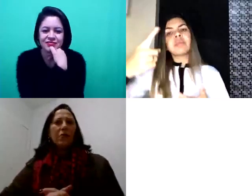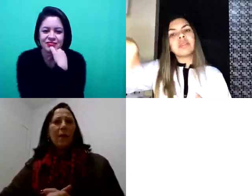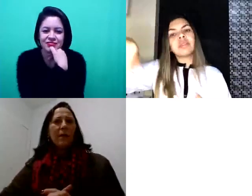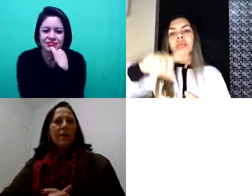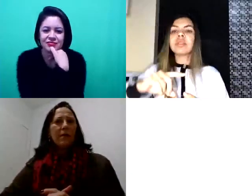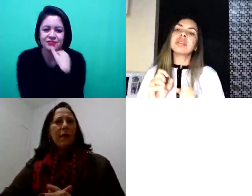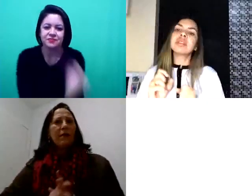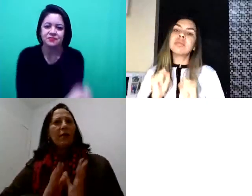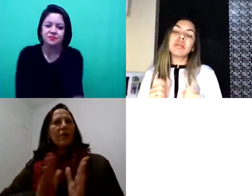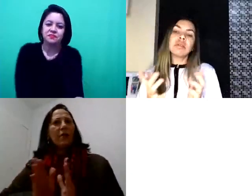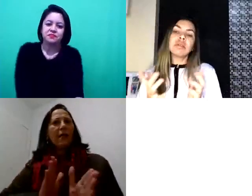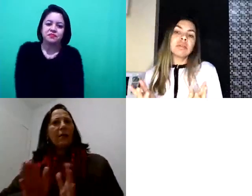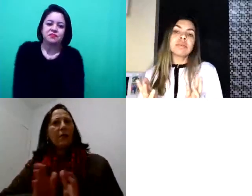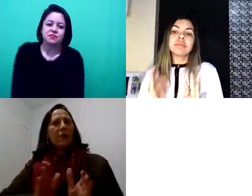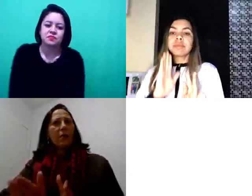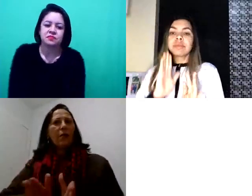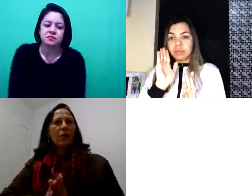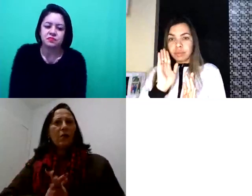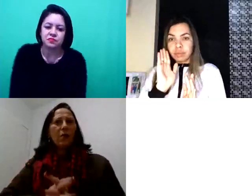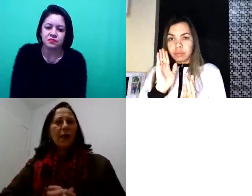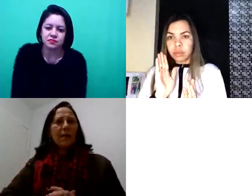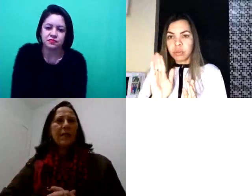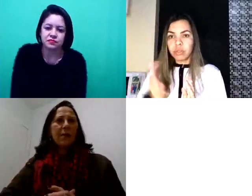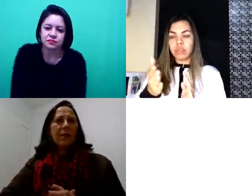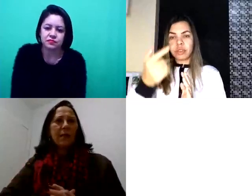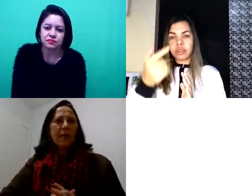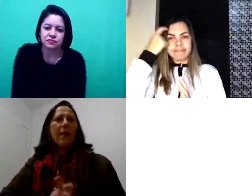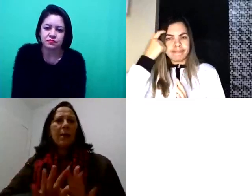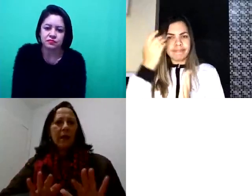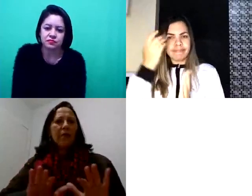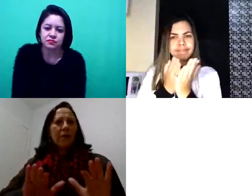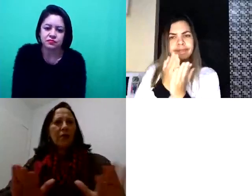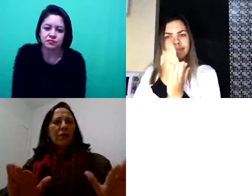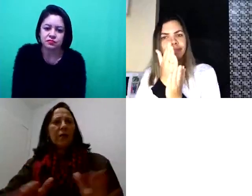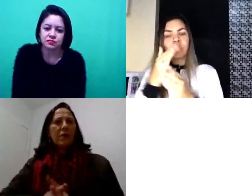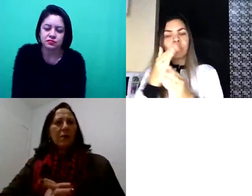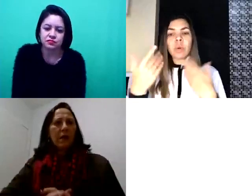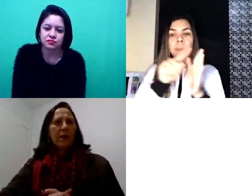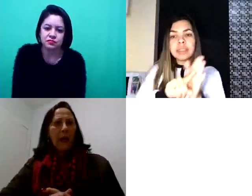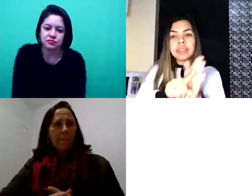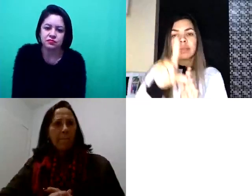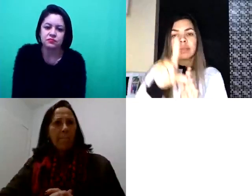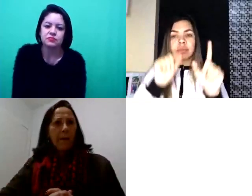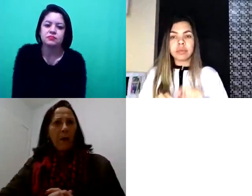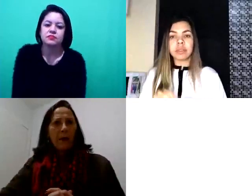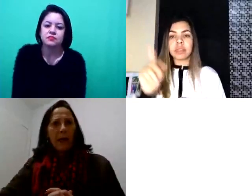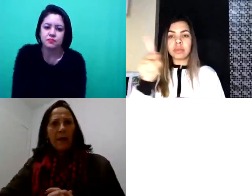encaminhando já a pesquisa e direcionar depois que os professores colocarem as linhas de pesquisa, para que vocês consigam se organizar,